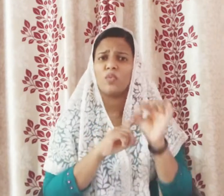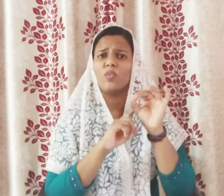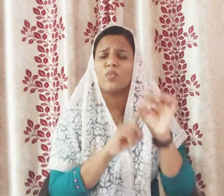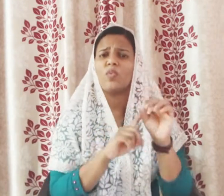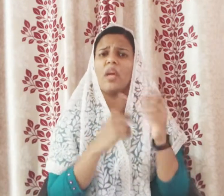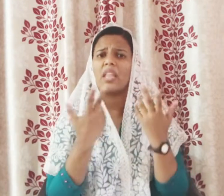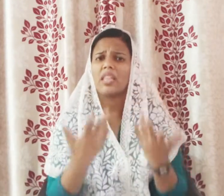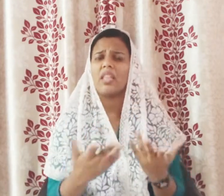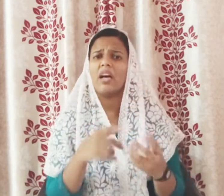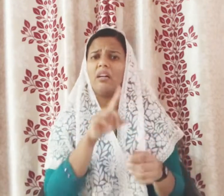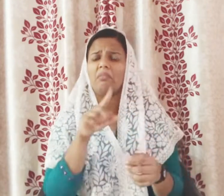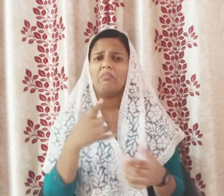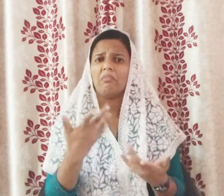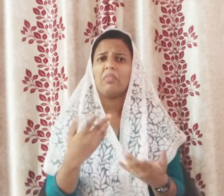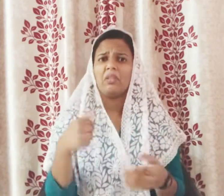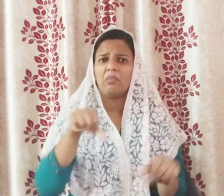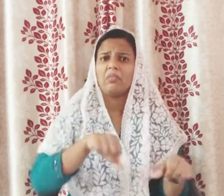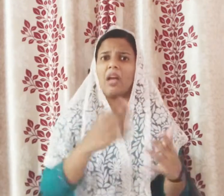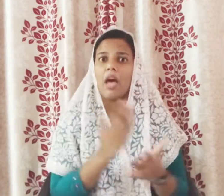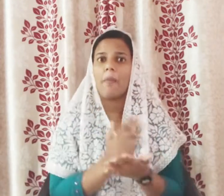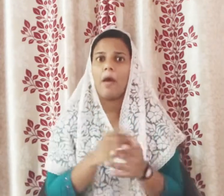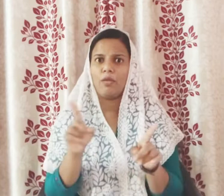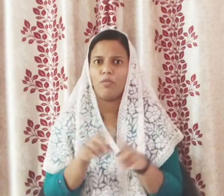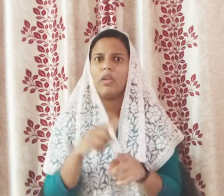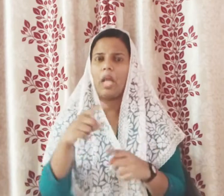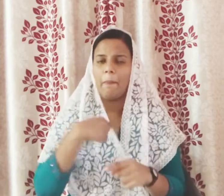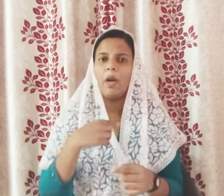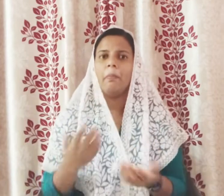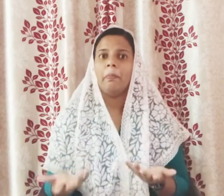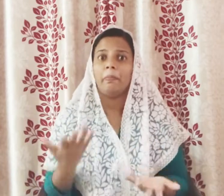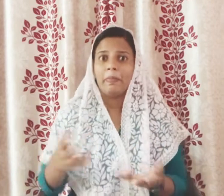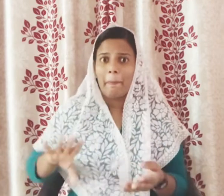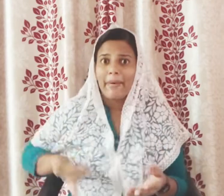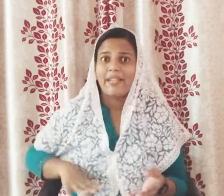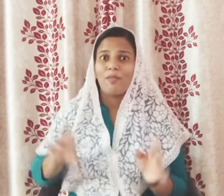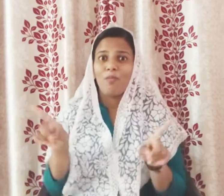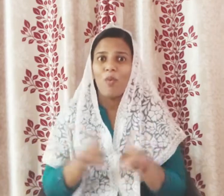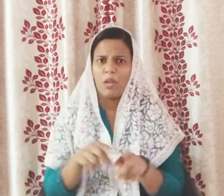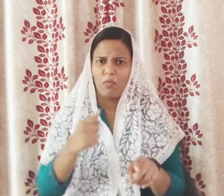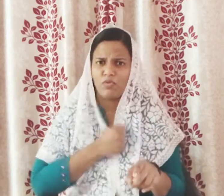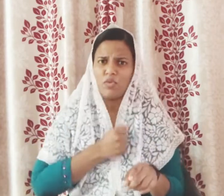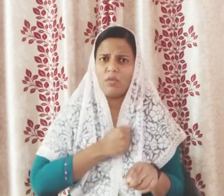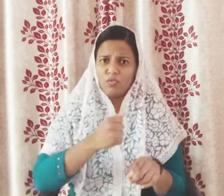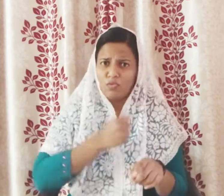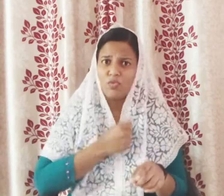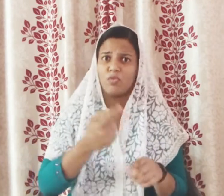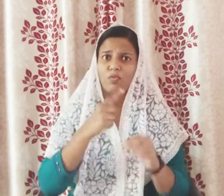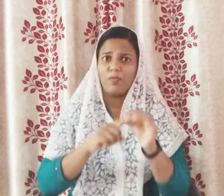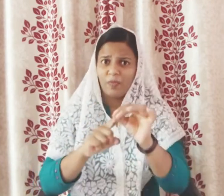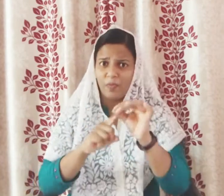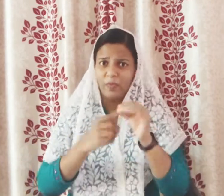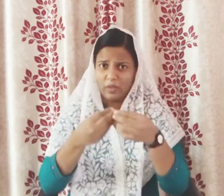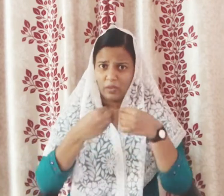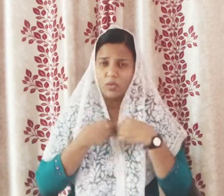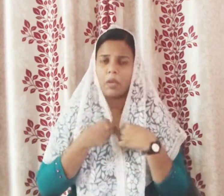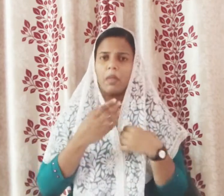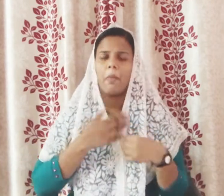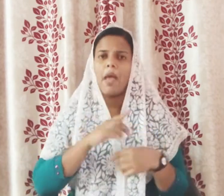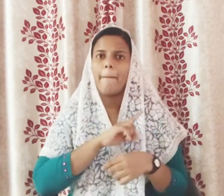ചോദിച്ചുകൊണ്ടിരിക്കുക. ഇതുപോലെ നമ്മുടെ ജീവിതത്തിലും സ്വയം പരിശോധന ചെയ്യുന്ന അനുഭവങ്ങൾ ഉണ്ടാകണം. ജീവിതത്തിൽ അടിക്കടി പ്രശ്നങ്ങൾ ഉയരുമ്പോൾ, പ്രതീക്ഷിക്കുന്ന